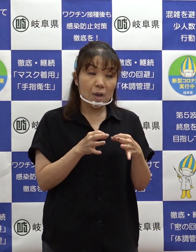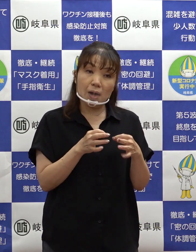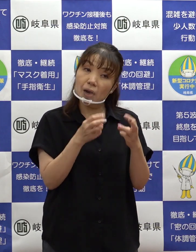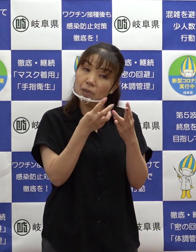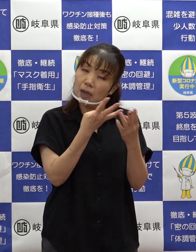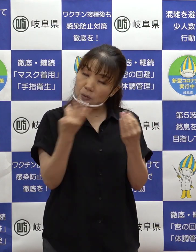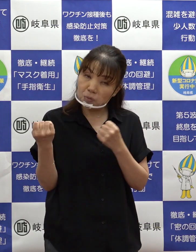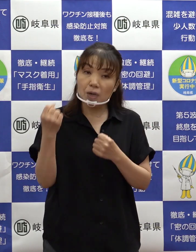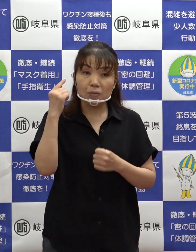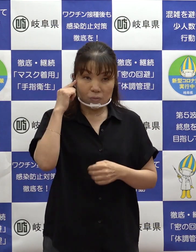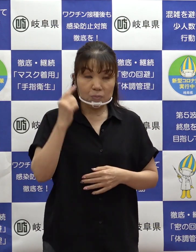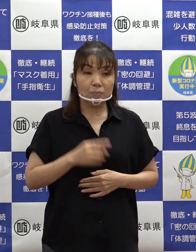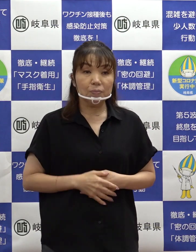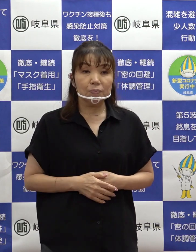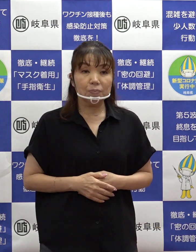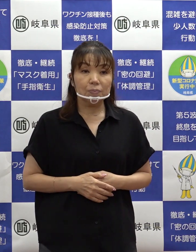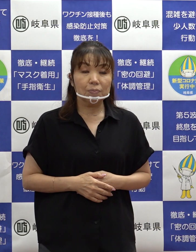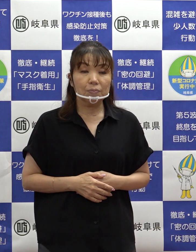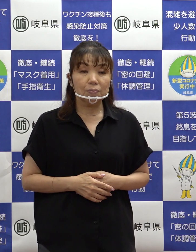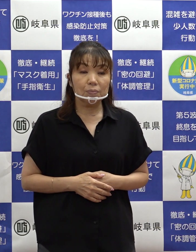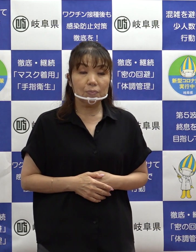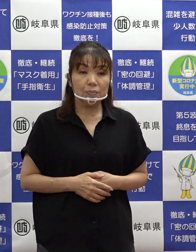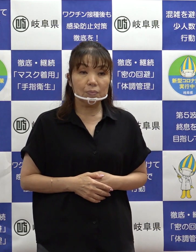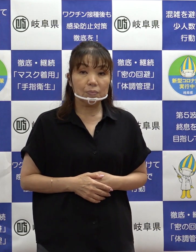ていただいて、はい、